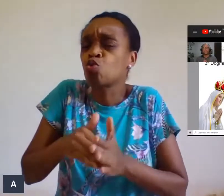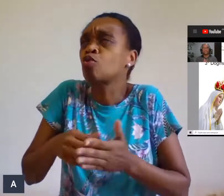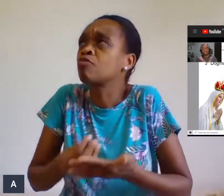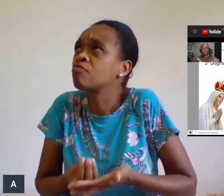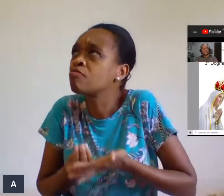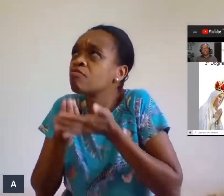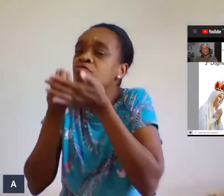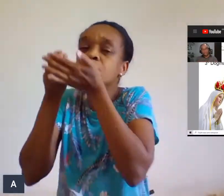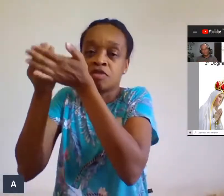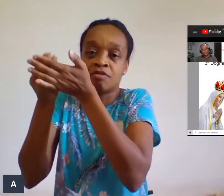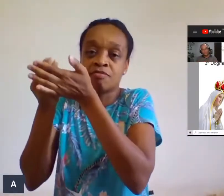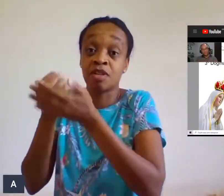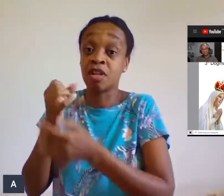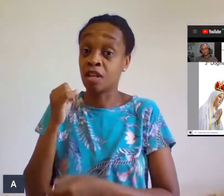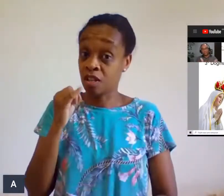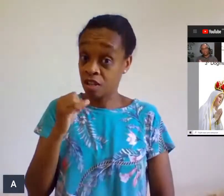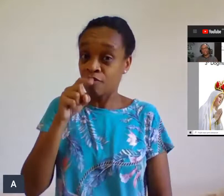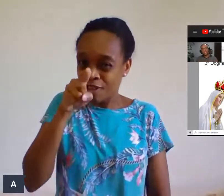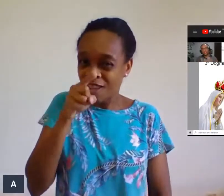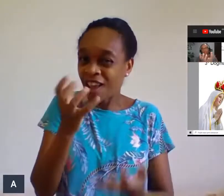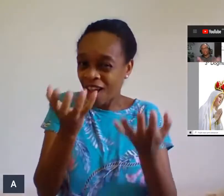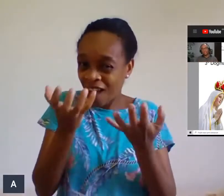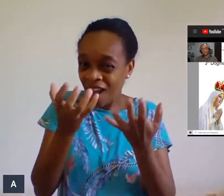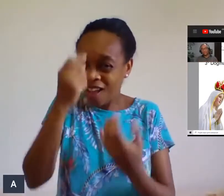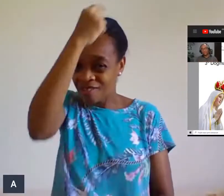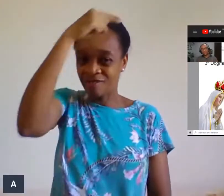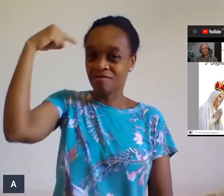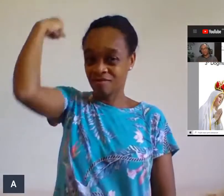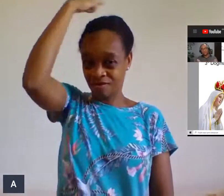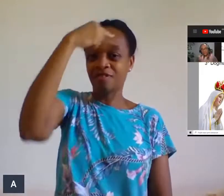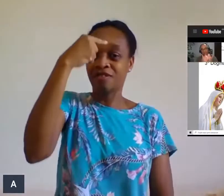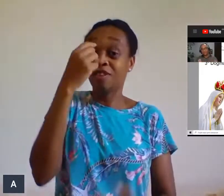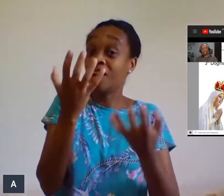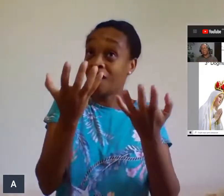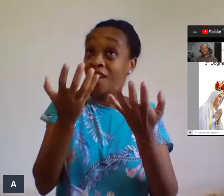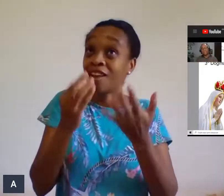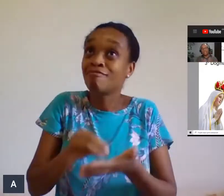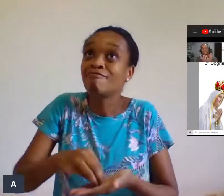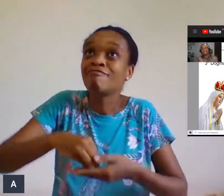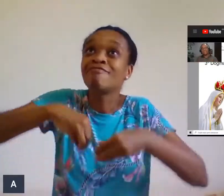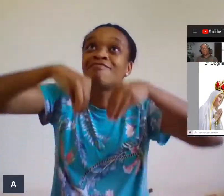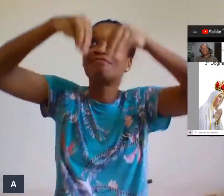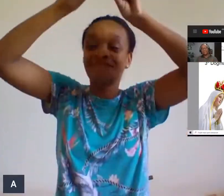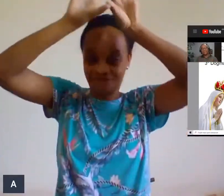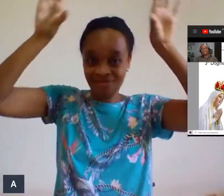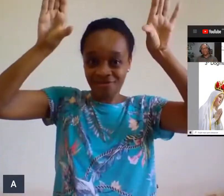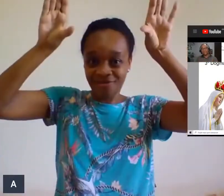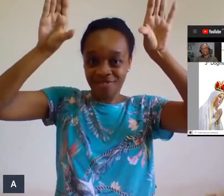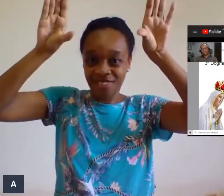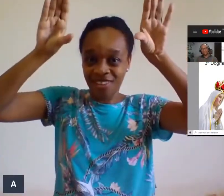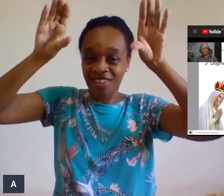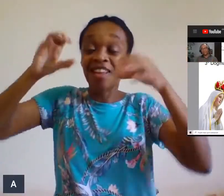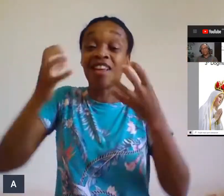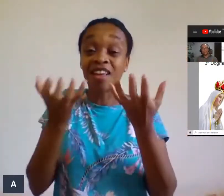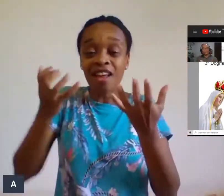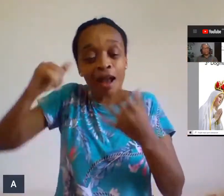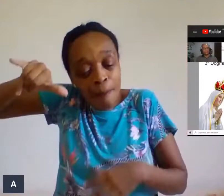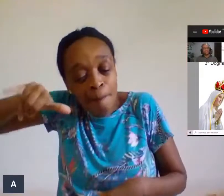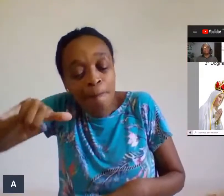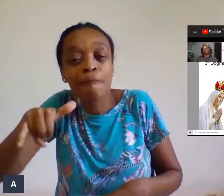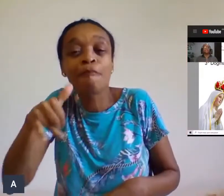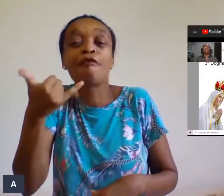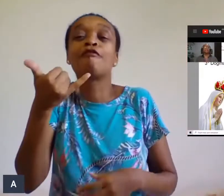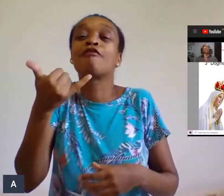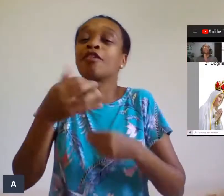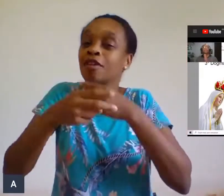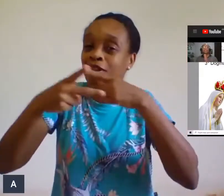ser. Você quer ser santo? Você quer ir para o céu? Você quer aproveitar as delícias do céu?